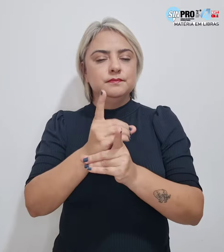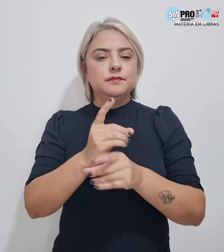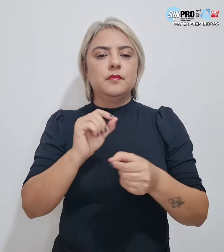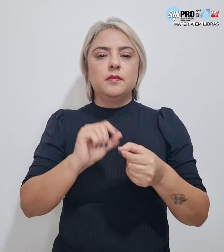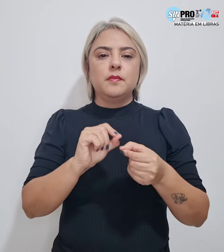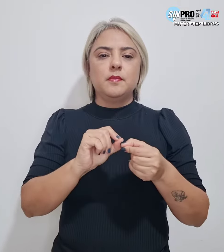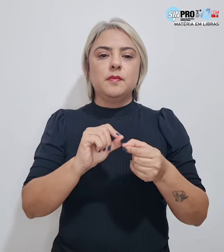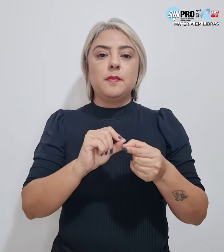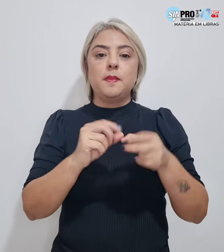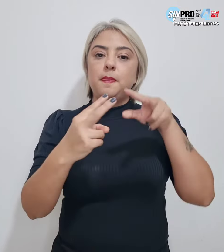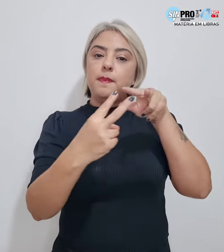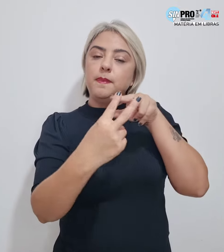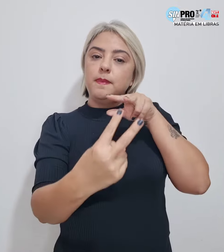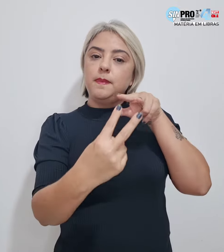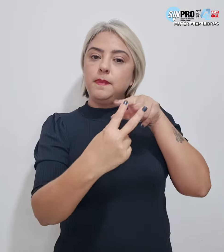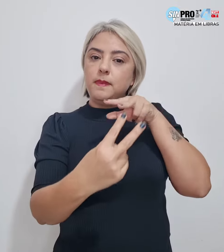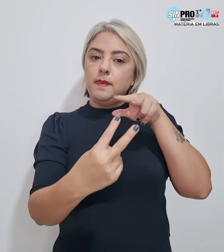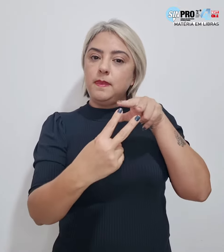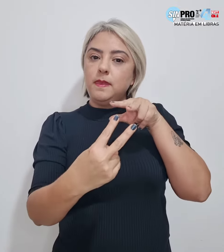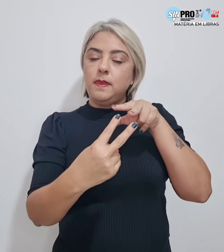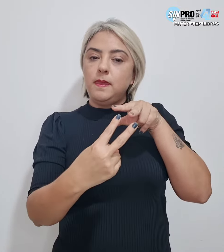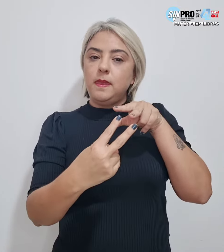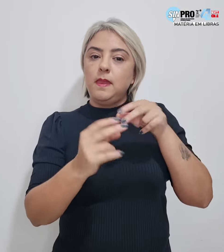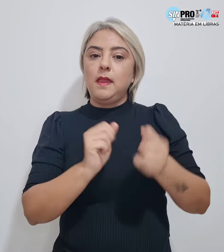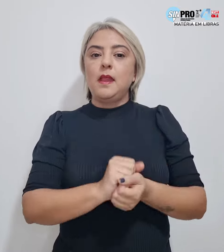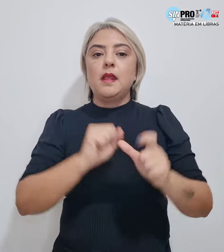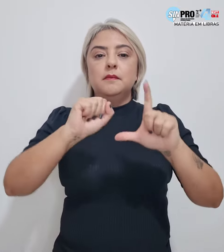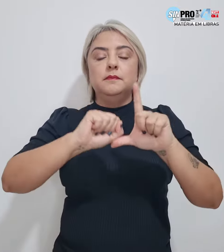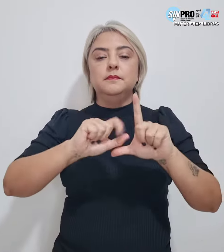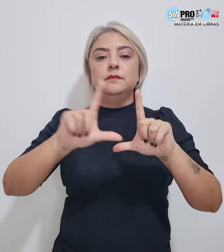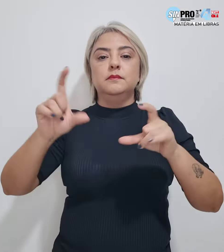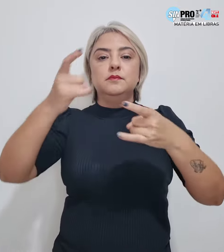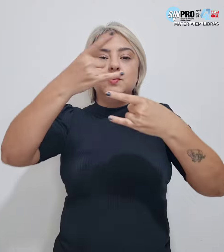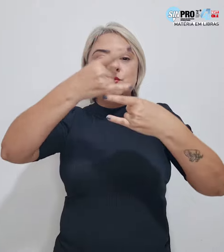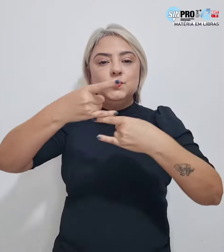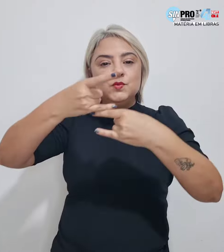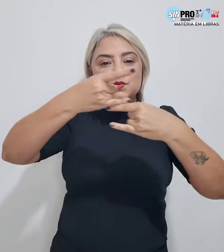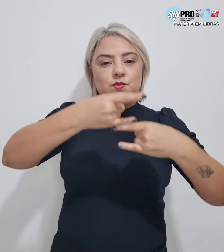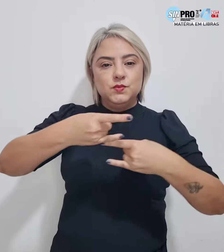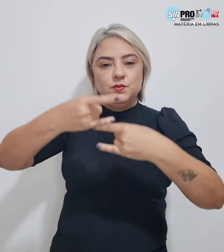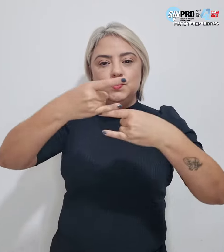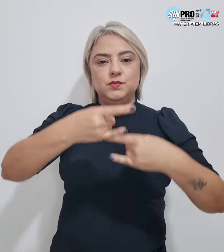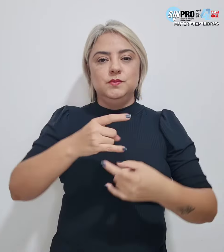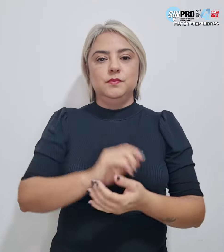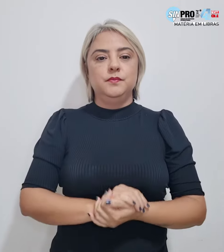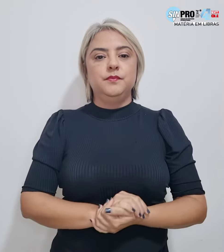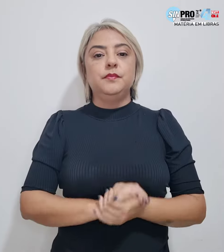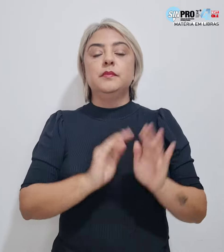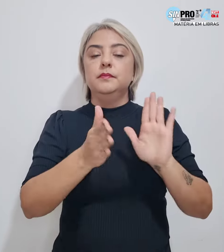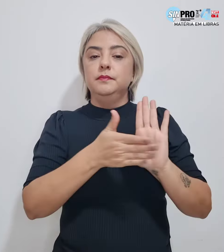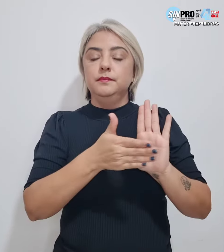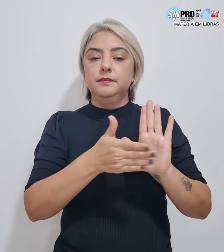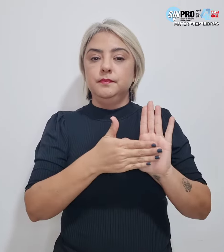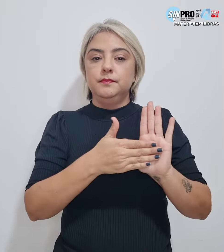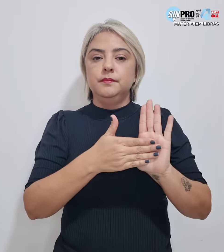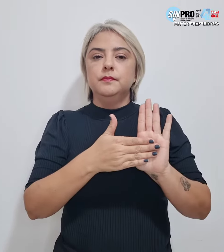será em formato virtual, através da plataforma Zoom. A pauta trará